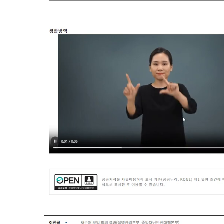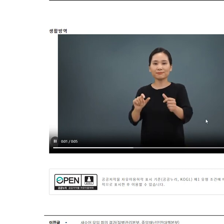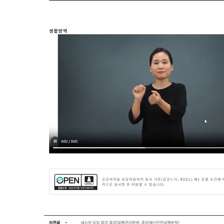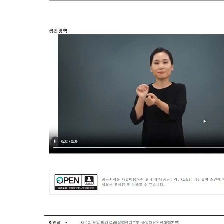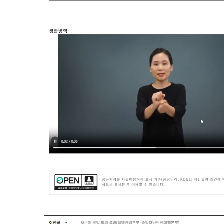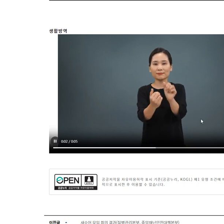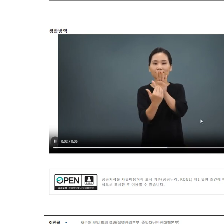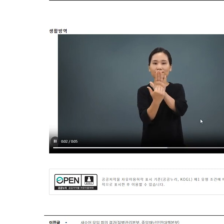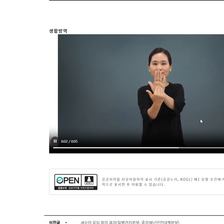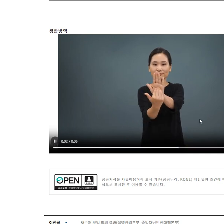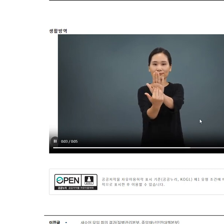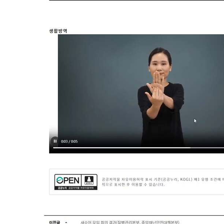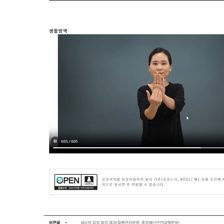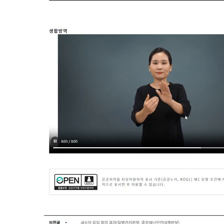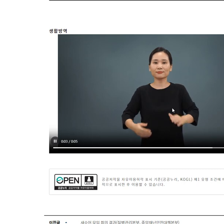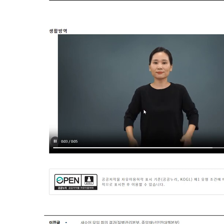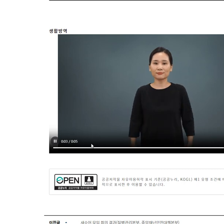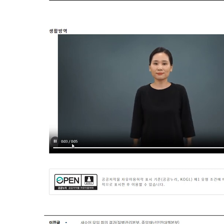근데 이게 그죠?